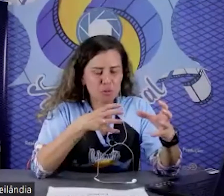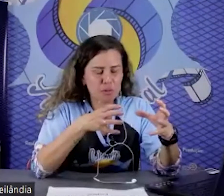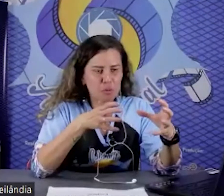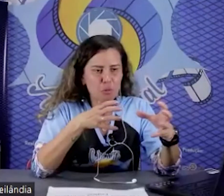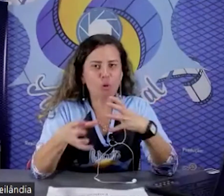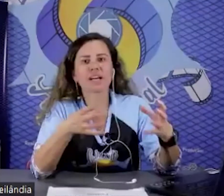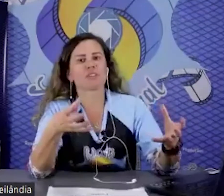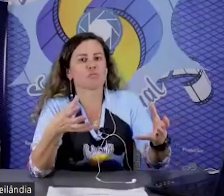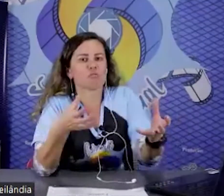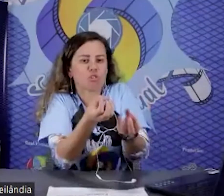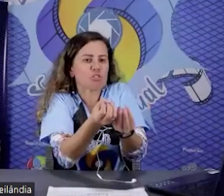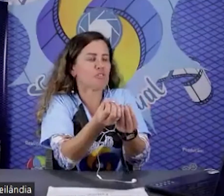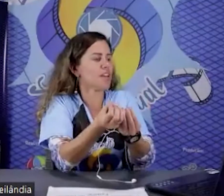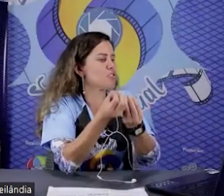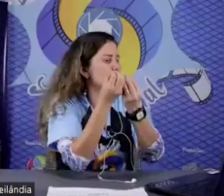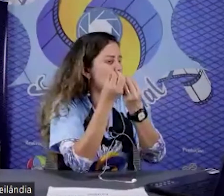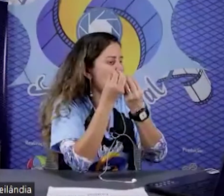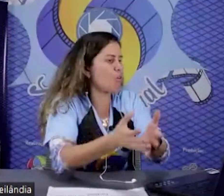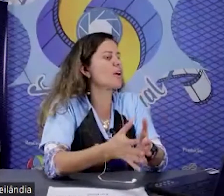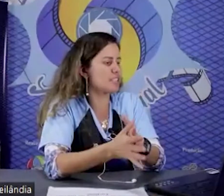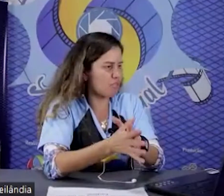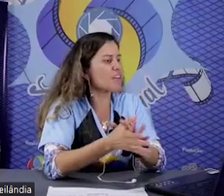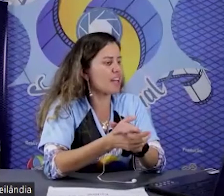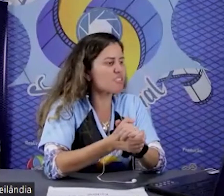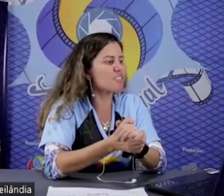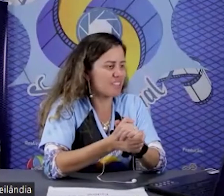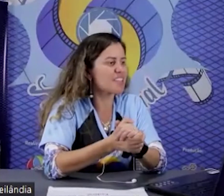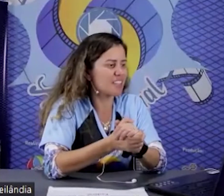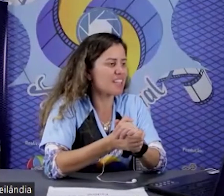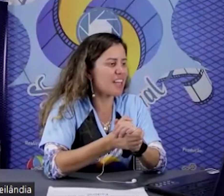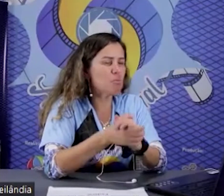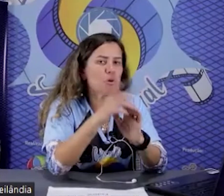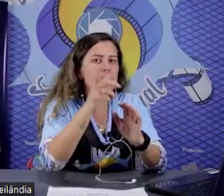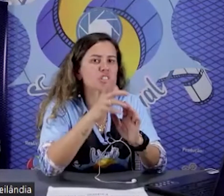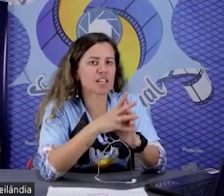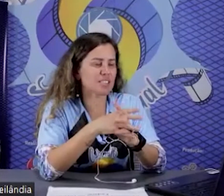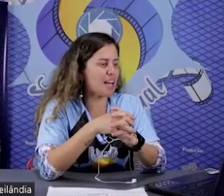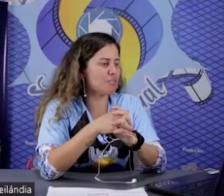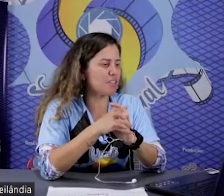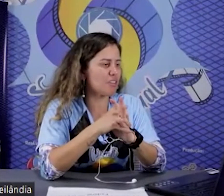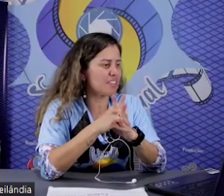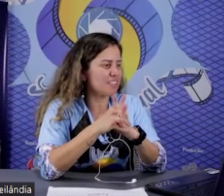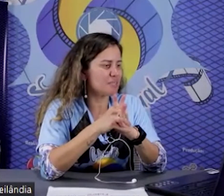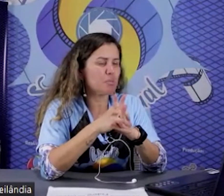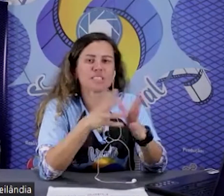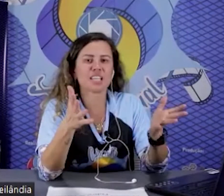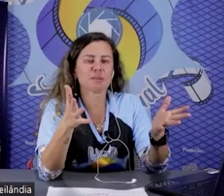o concreto, de onde vem, de onde eu colocar esse concreto. Né? É o morrer de cansado aí, ó. Por exemplo. Tá